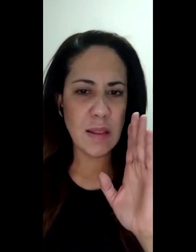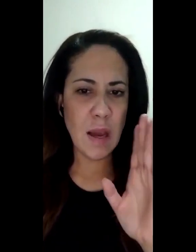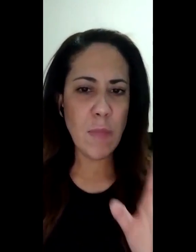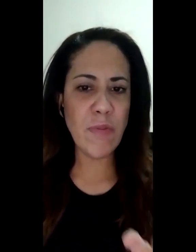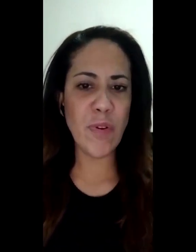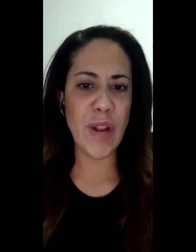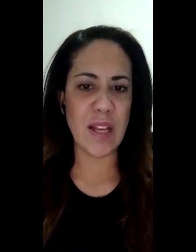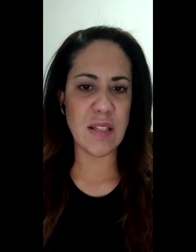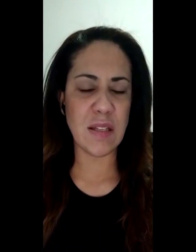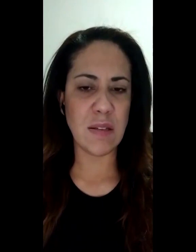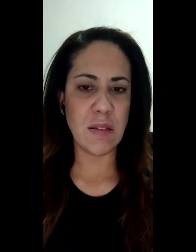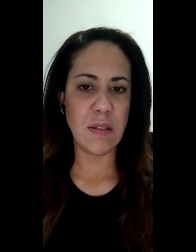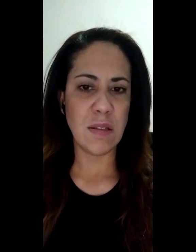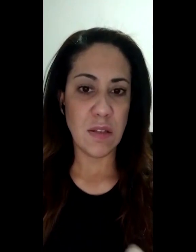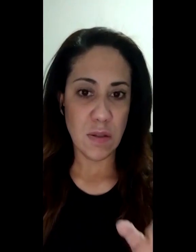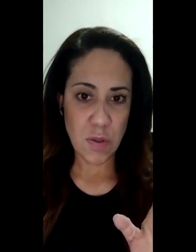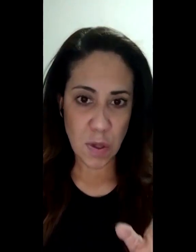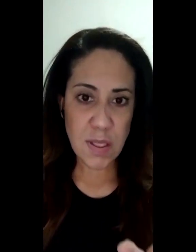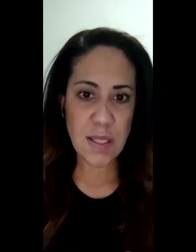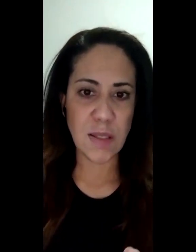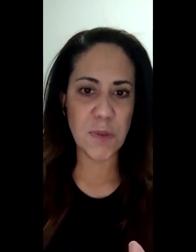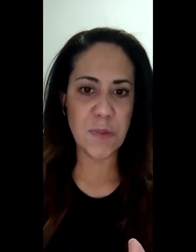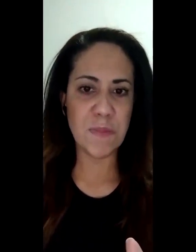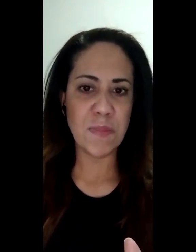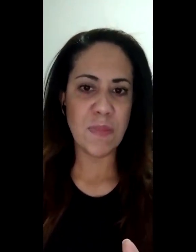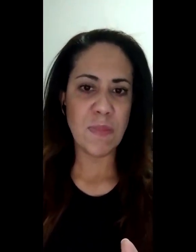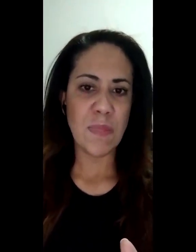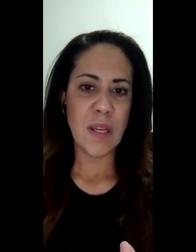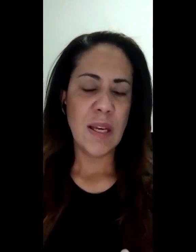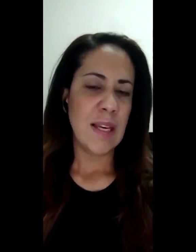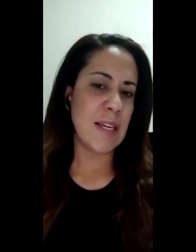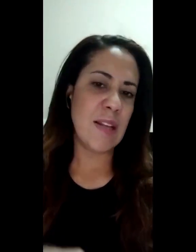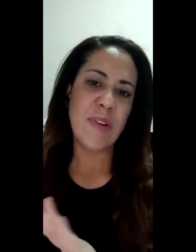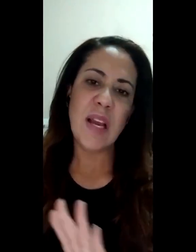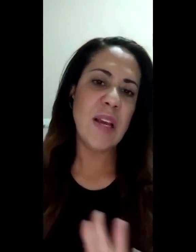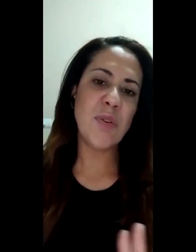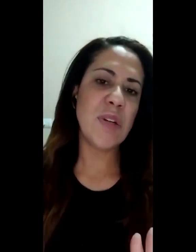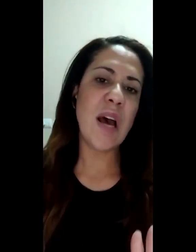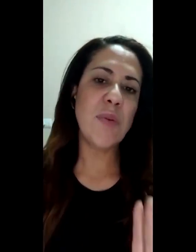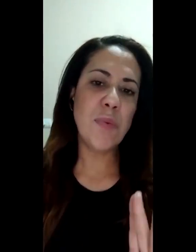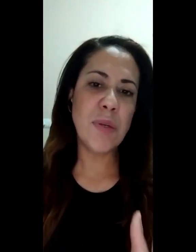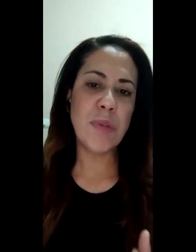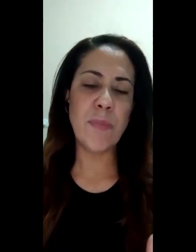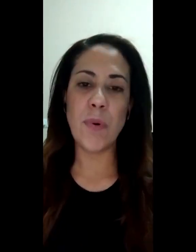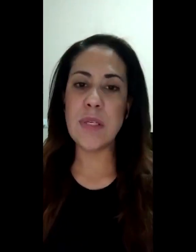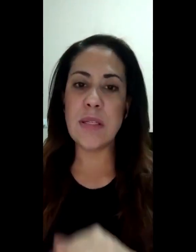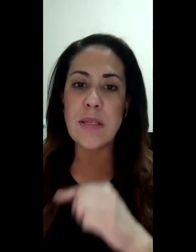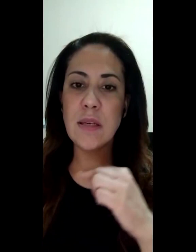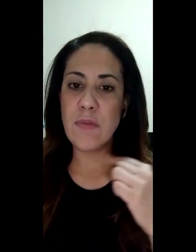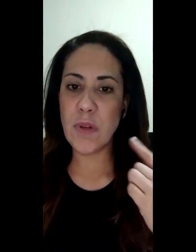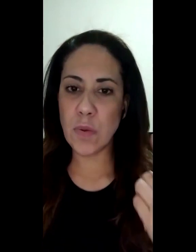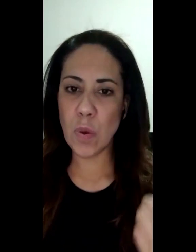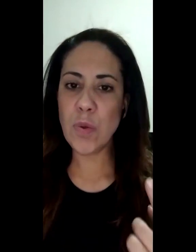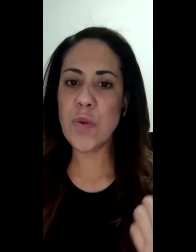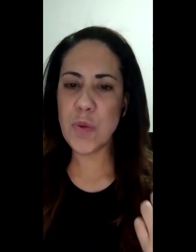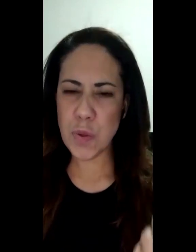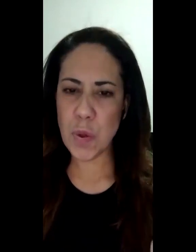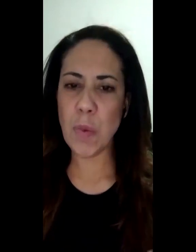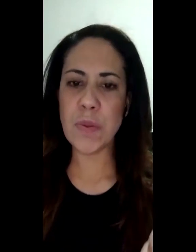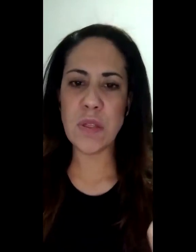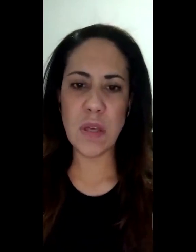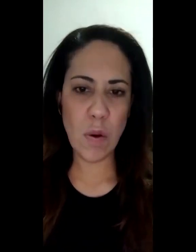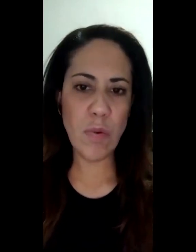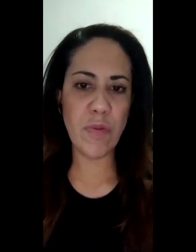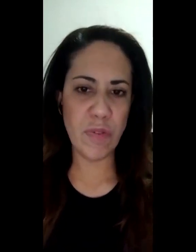fosse até uma floresta, sozinho, e que deveria retornar um ano depois e descrever todos